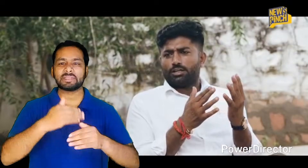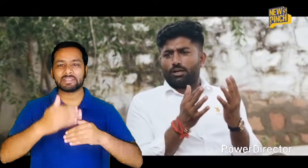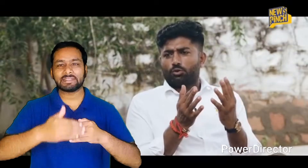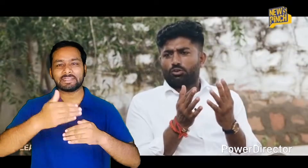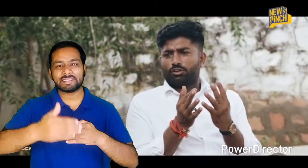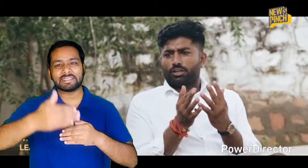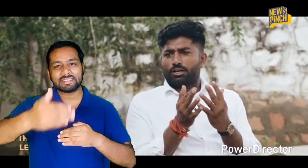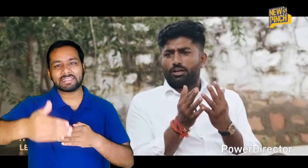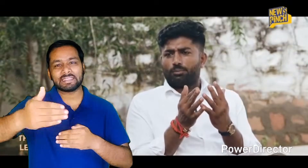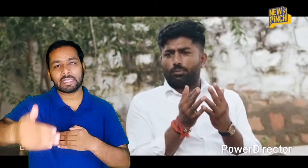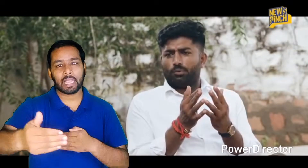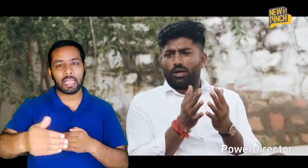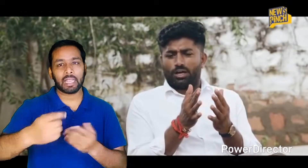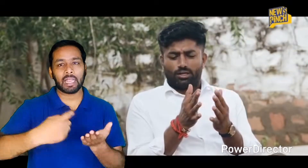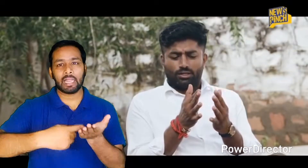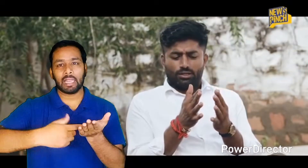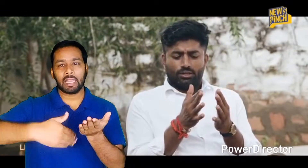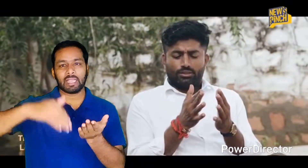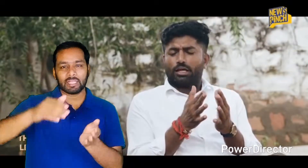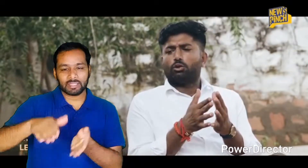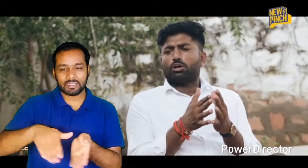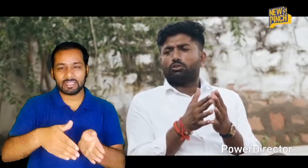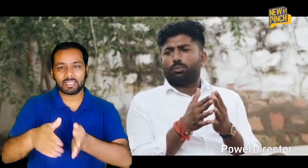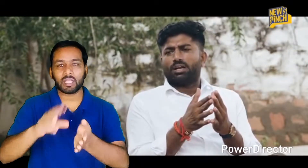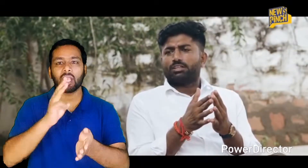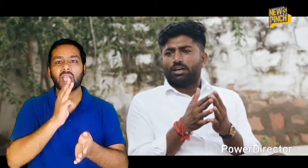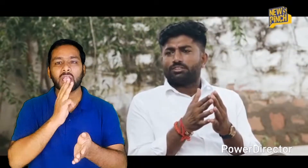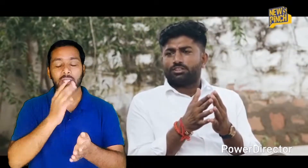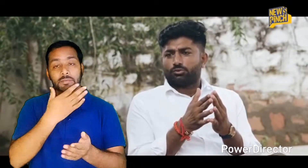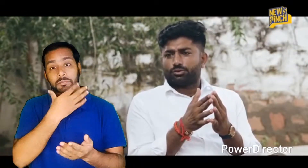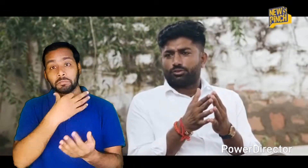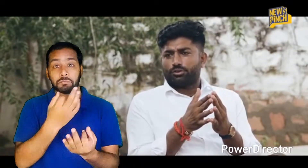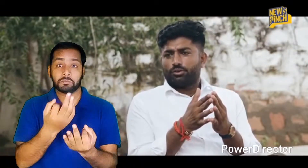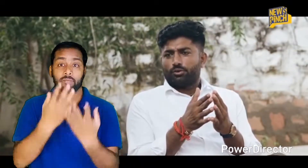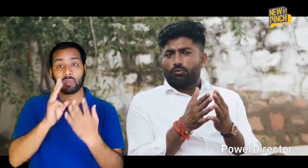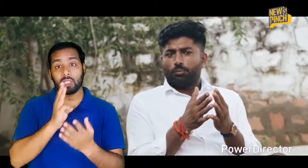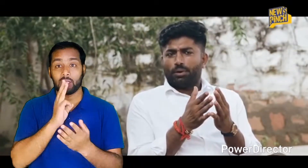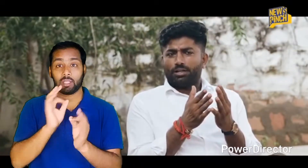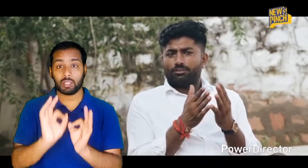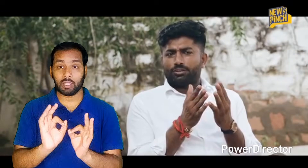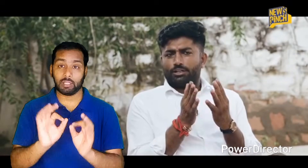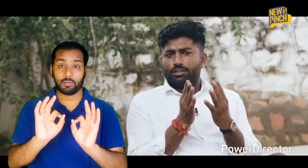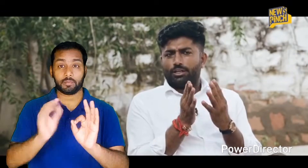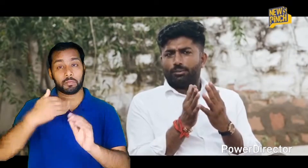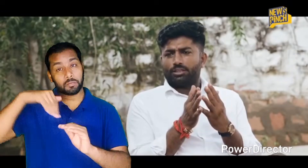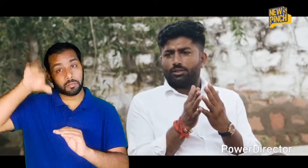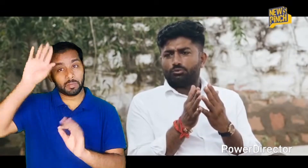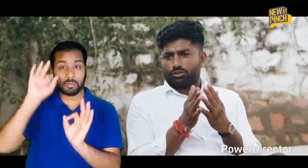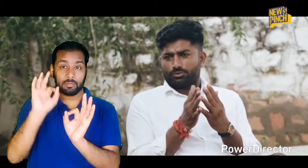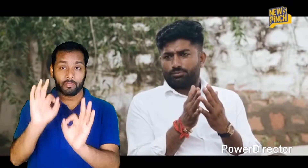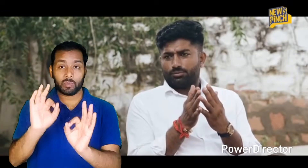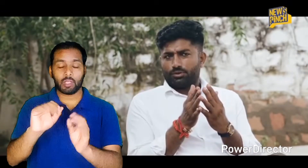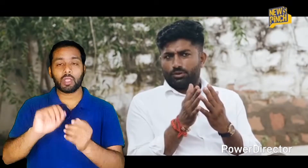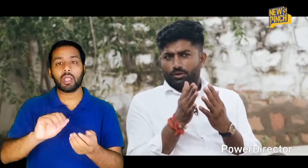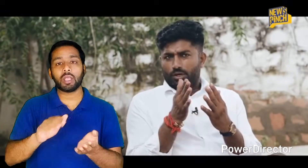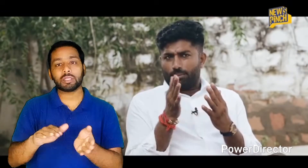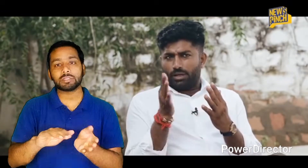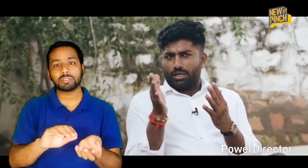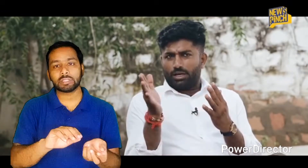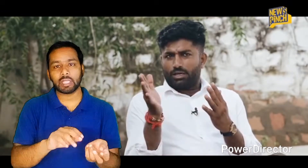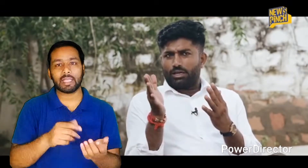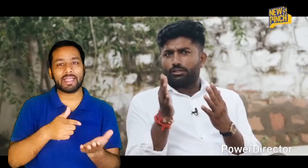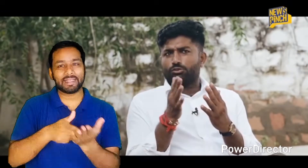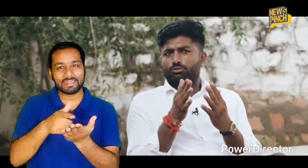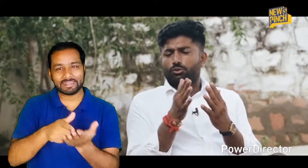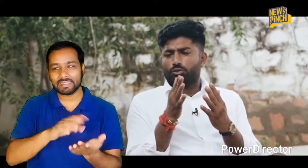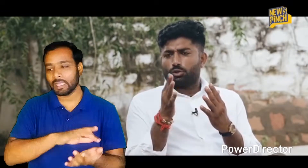से लगाकर नागौर से लगाकर पूरा नालों का जो पानी था अच्छा स्वस्थ, वो पानी इस नदी के माध्यम से